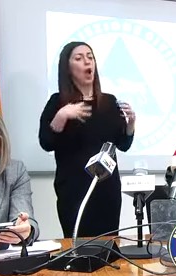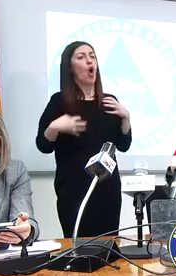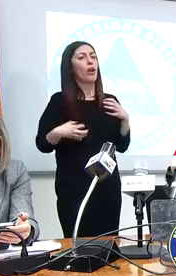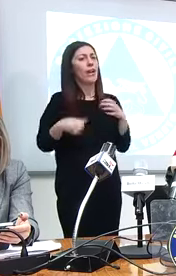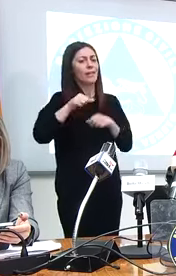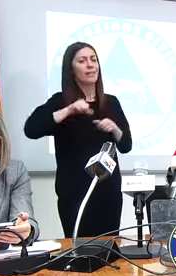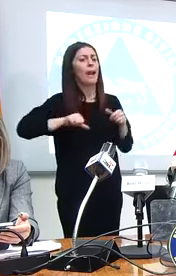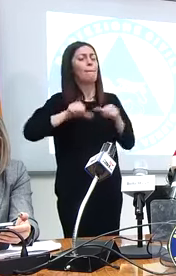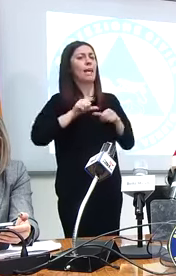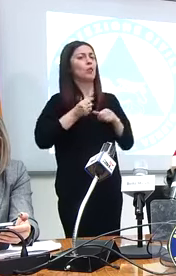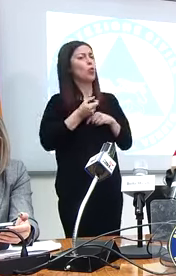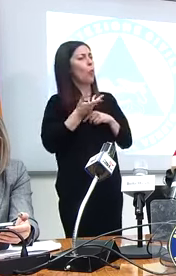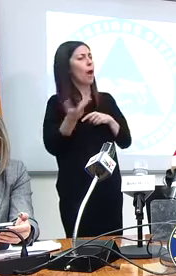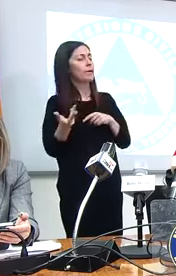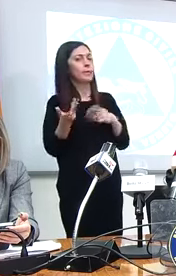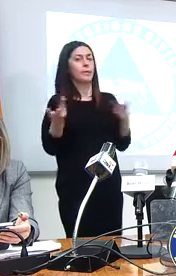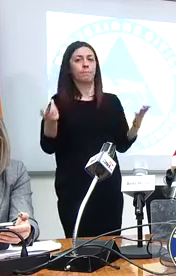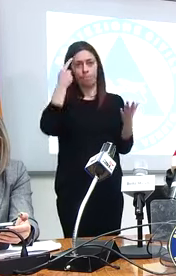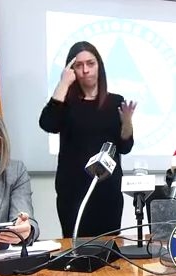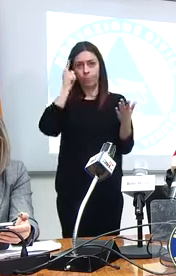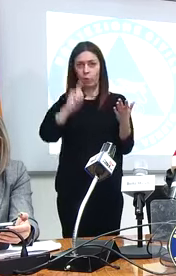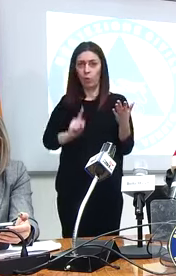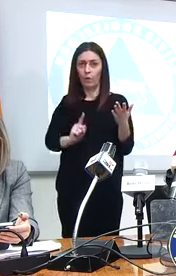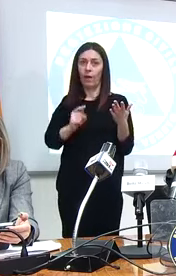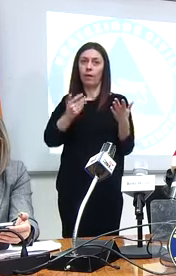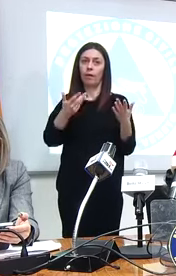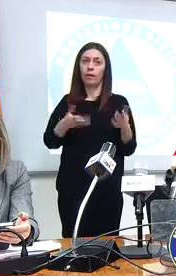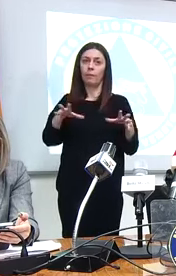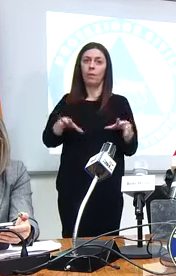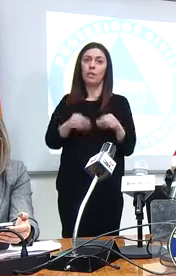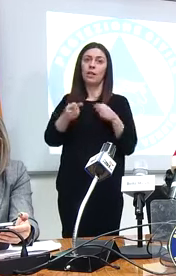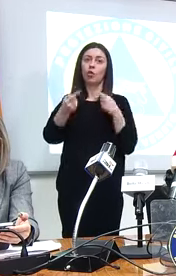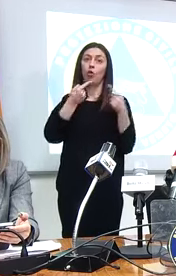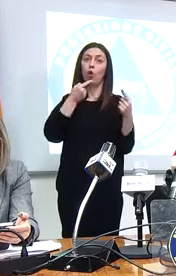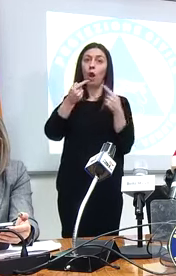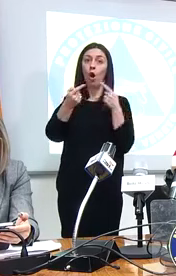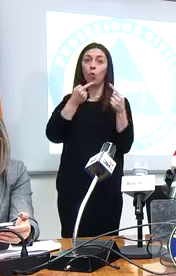lo sappiamo. Abbiamo avuto un primo colloquio con il